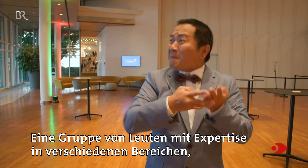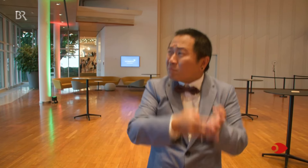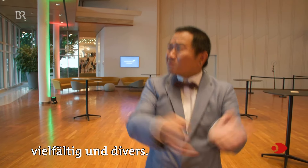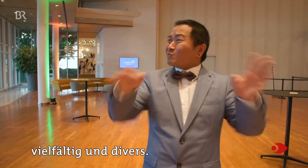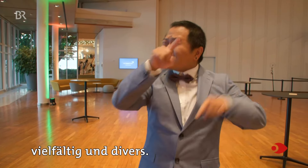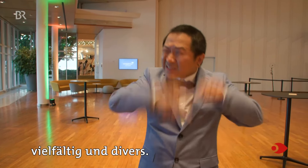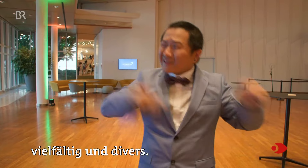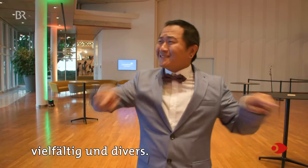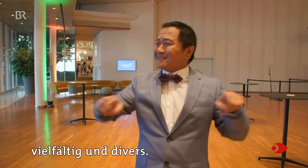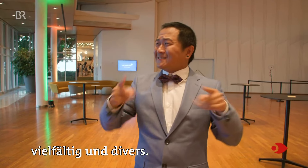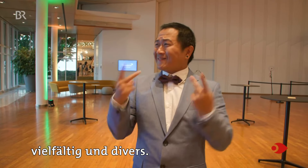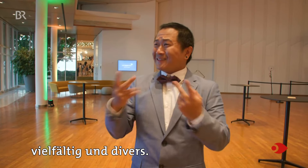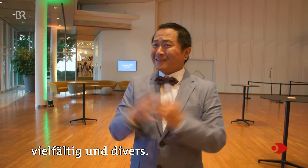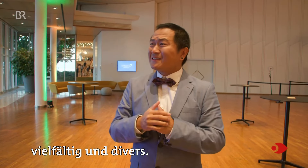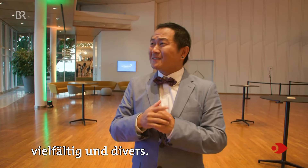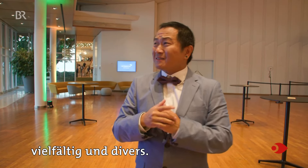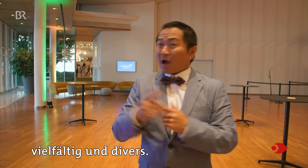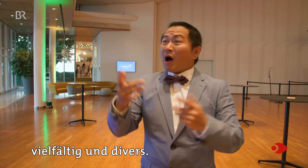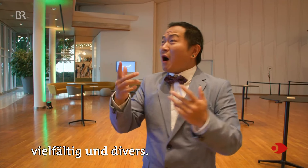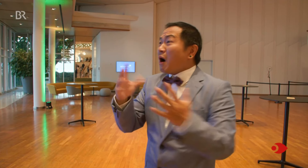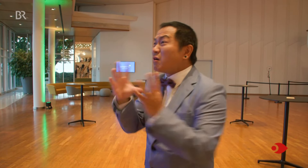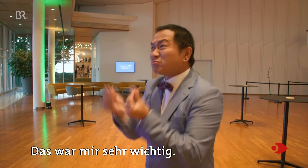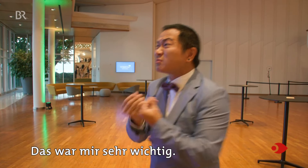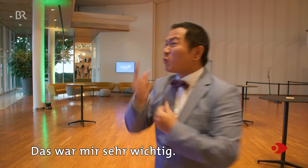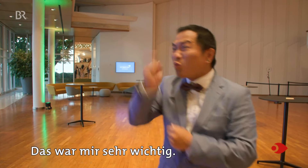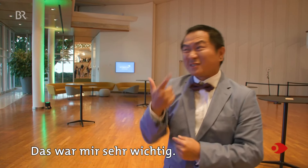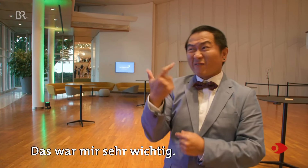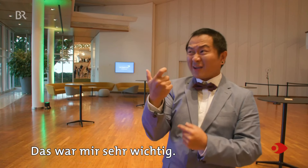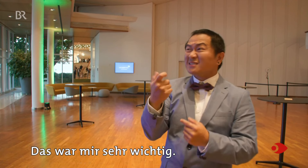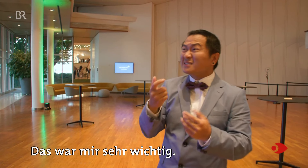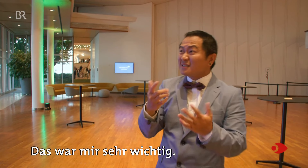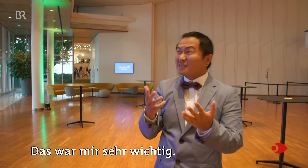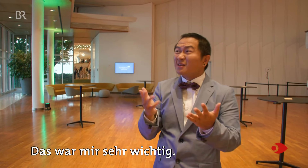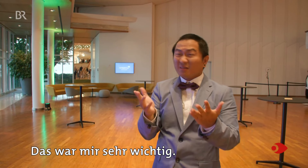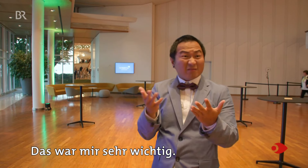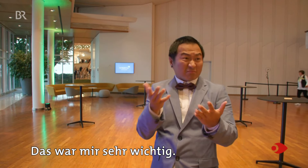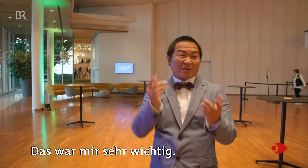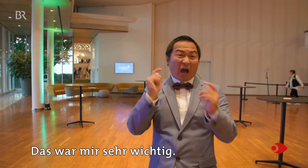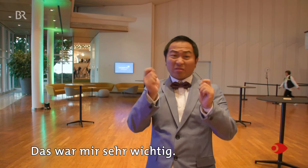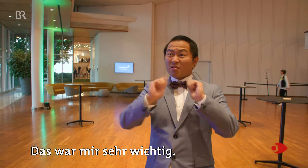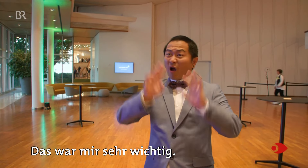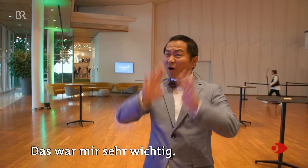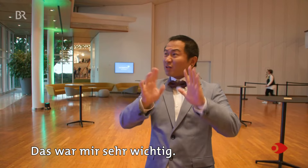Bereichen. Vielfältig und divers. Das war mir sehr wichtig.